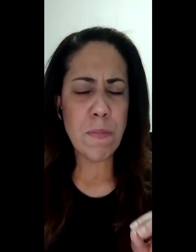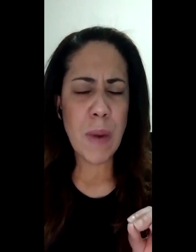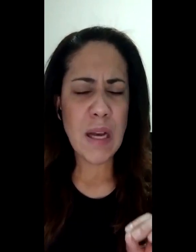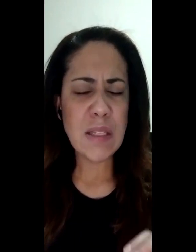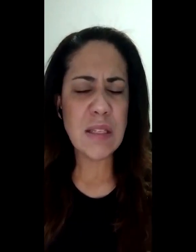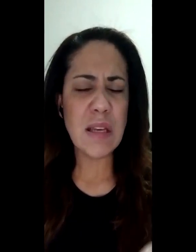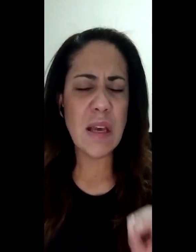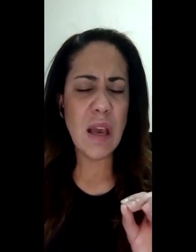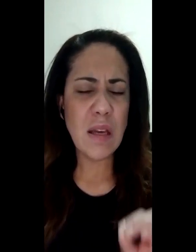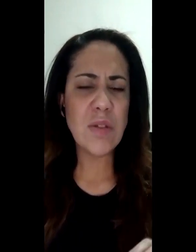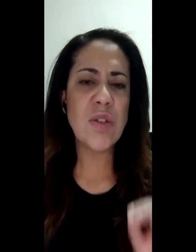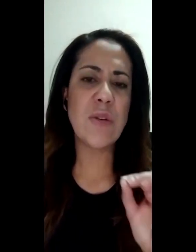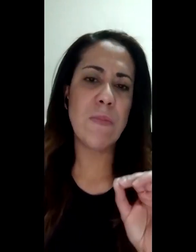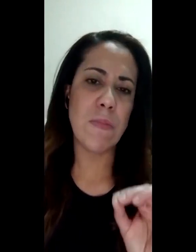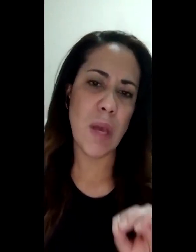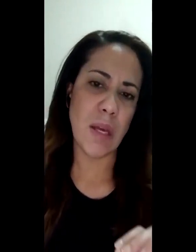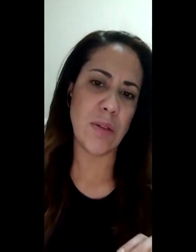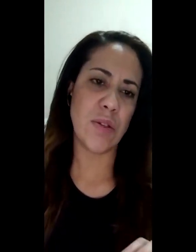ouvir